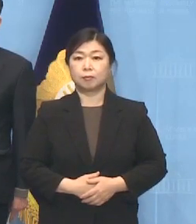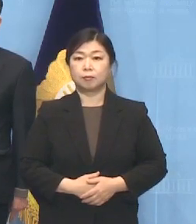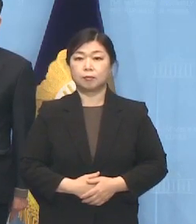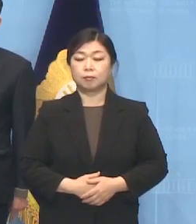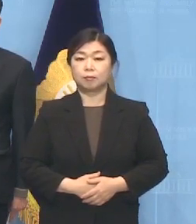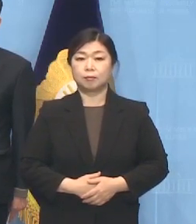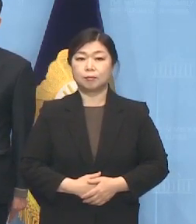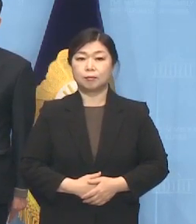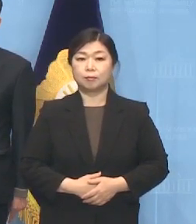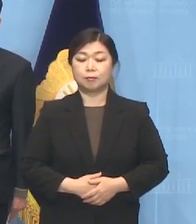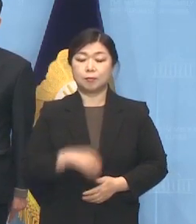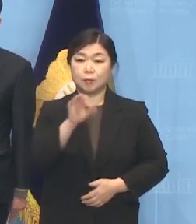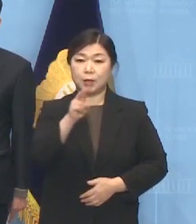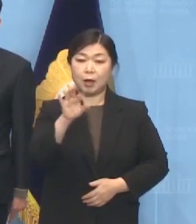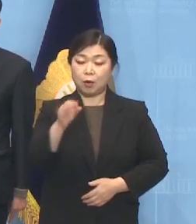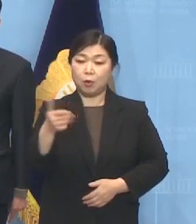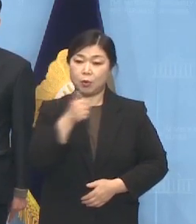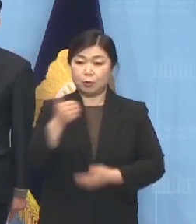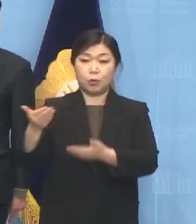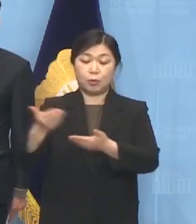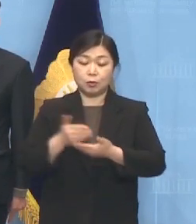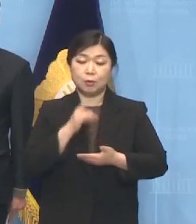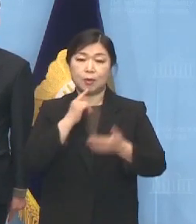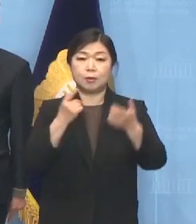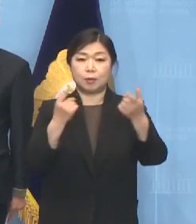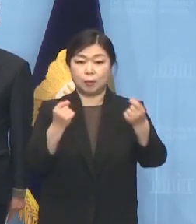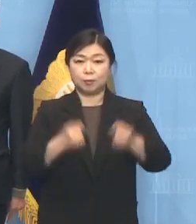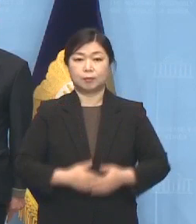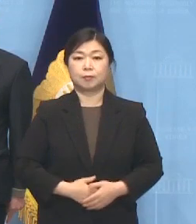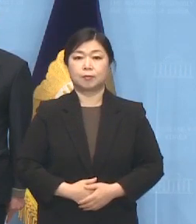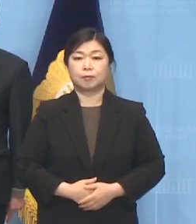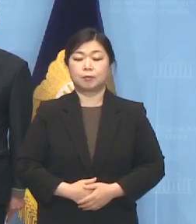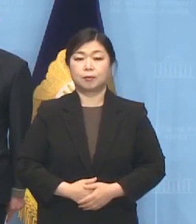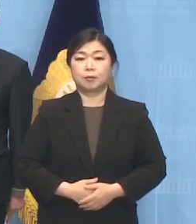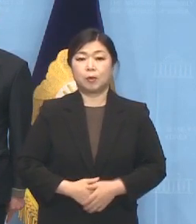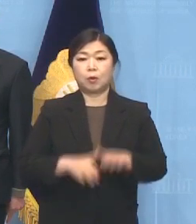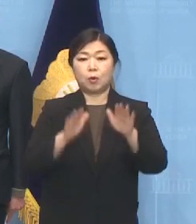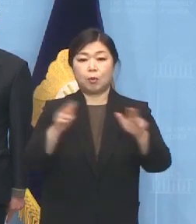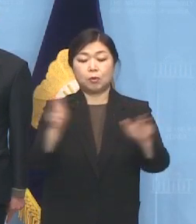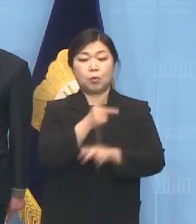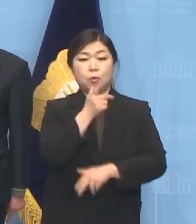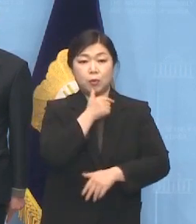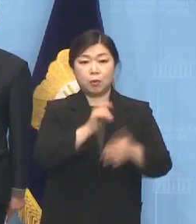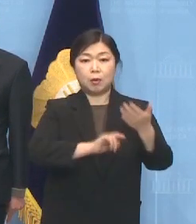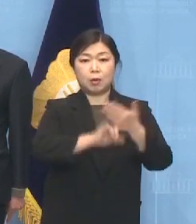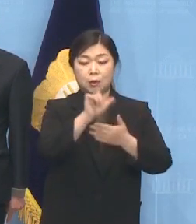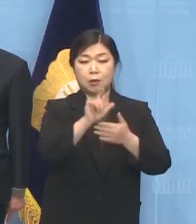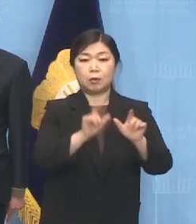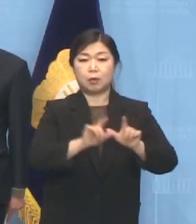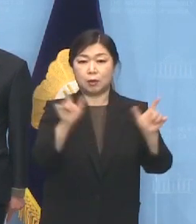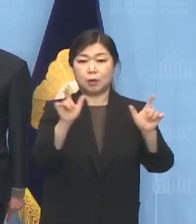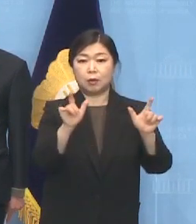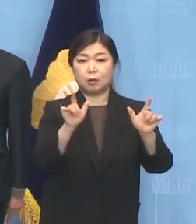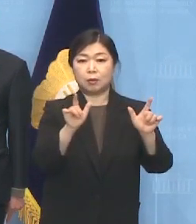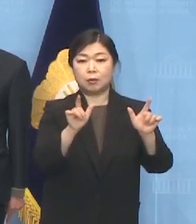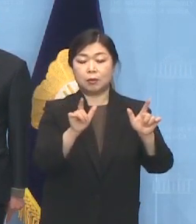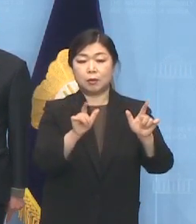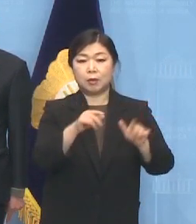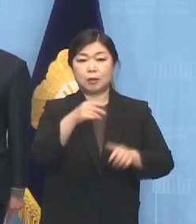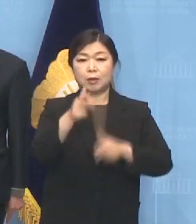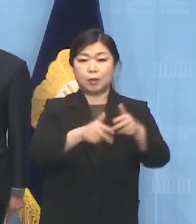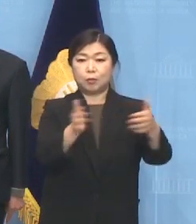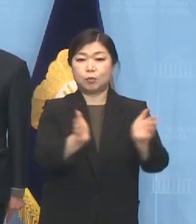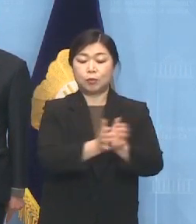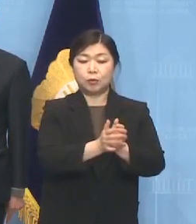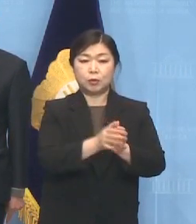4 어 양의 원형 회원님께서 말씀을 하셨습니다만 어 어 이번주 월요일날 산업부가 신안 오늘 3 4 5